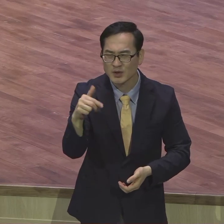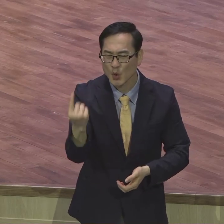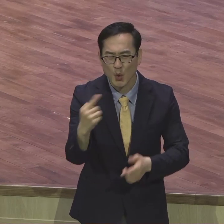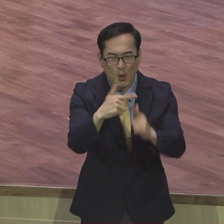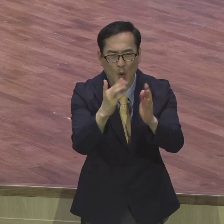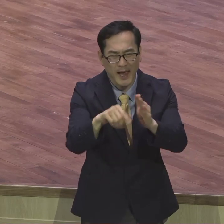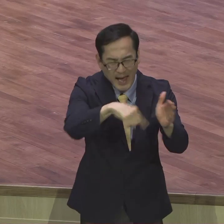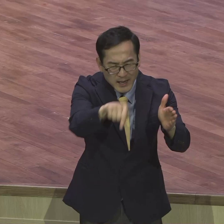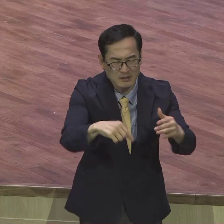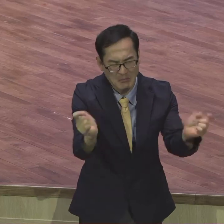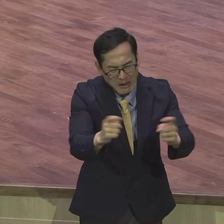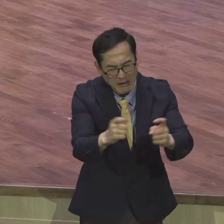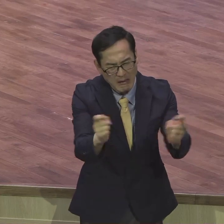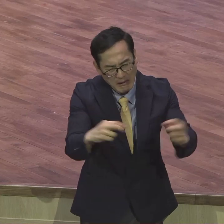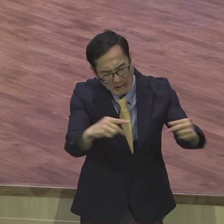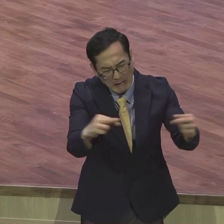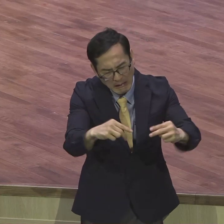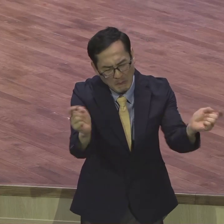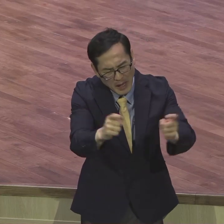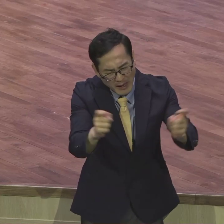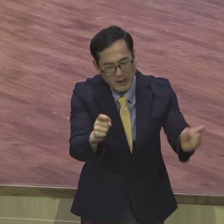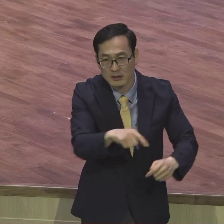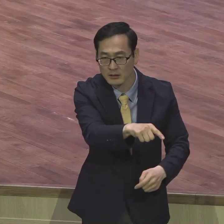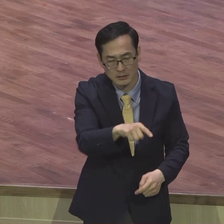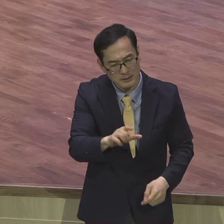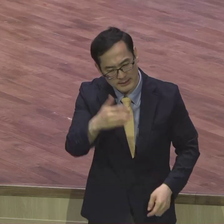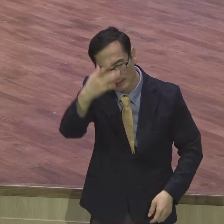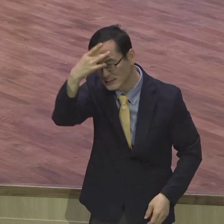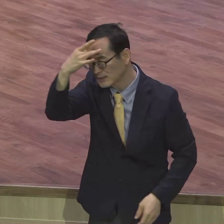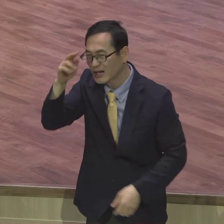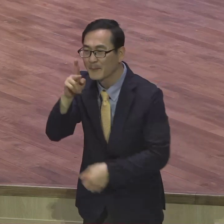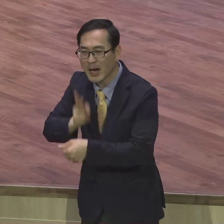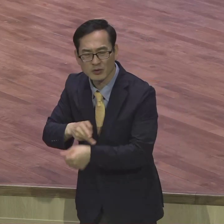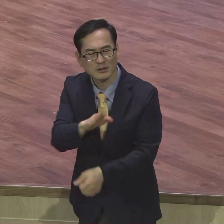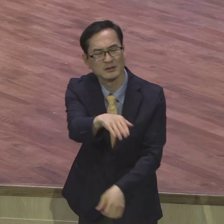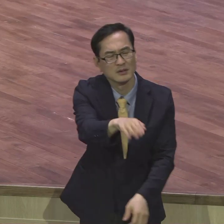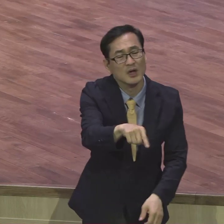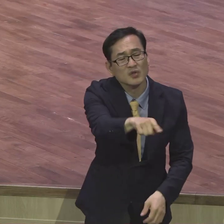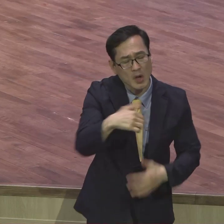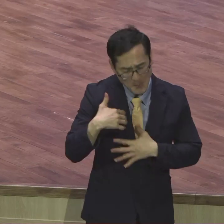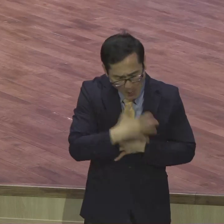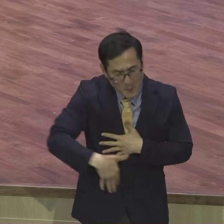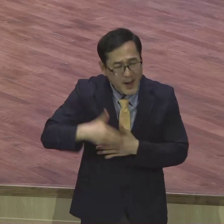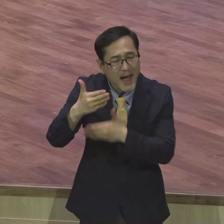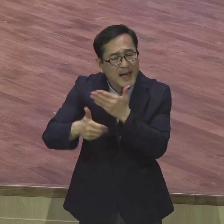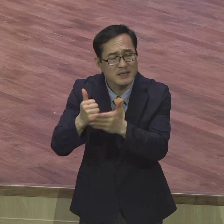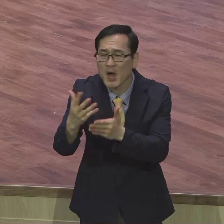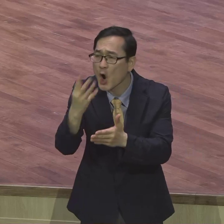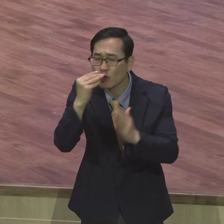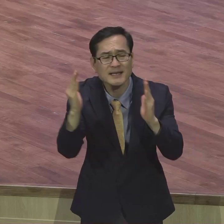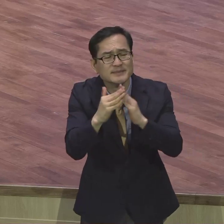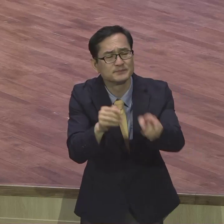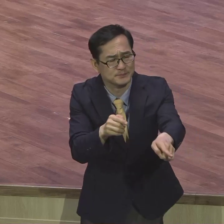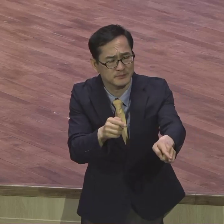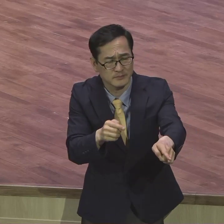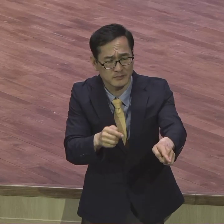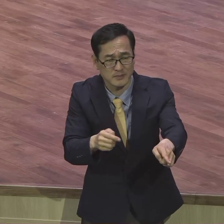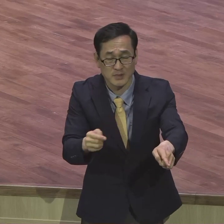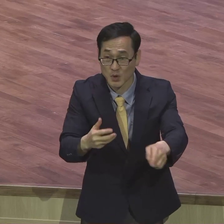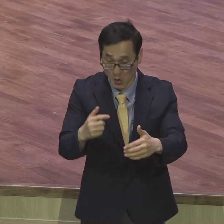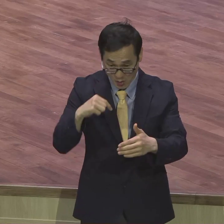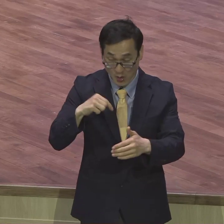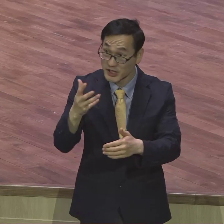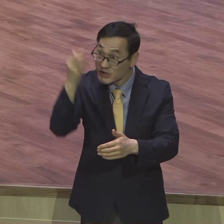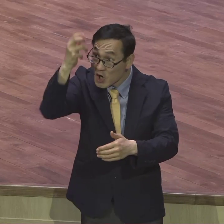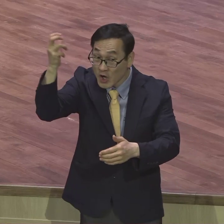너희가 하나님의 성전인 것과 너희 몸이 하나님의 성전인 것과 하나님의 성령이 너희 안에 계신 것을